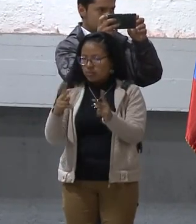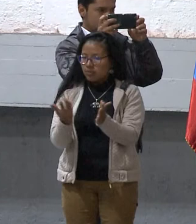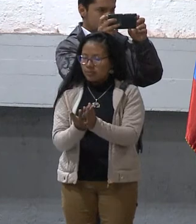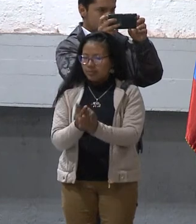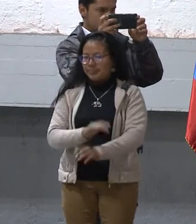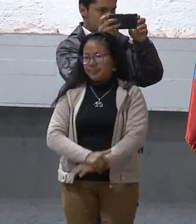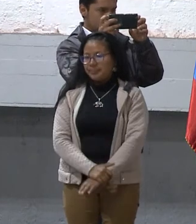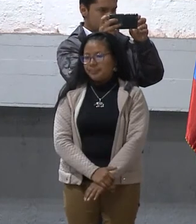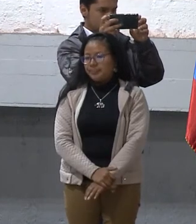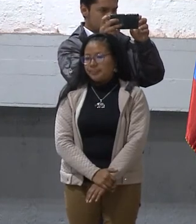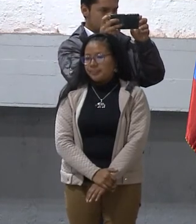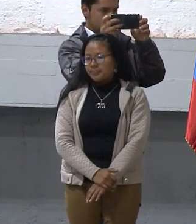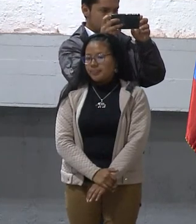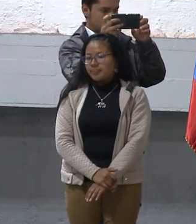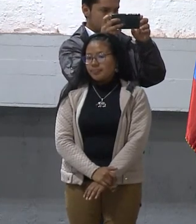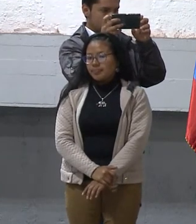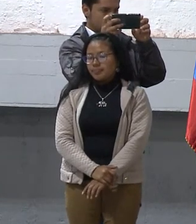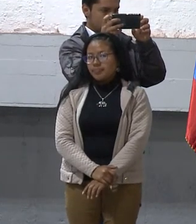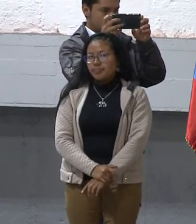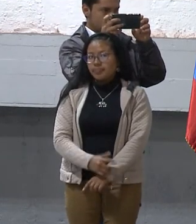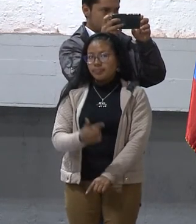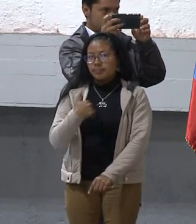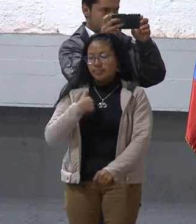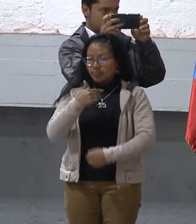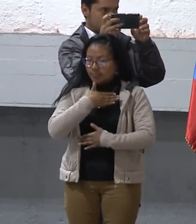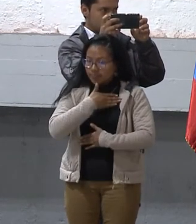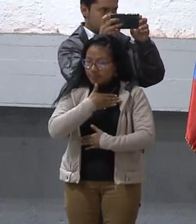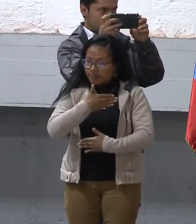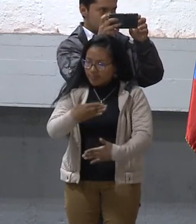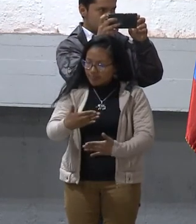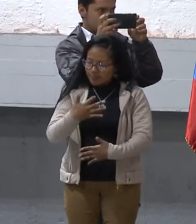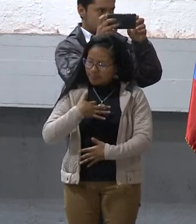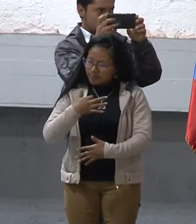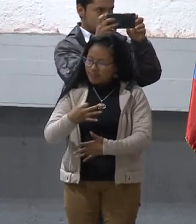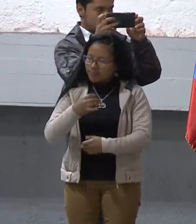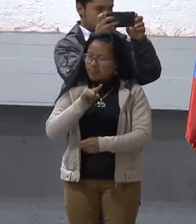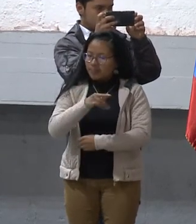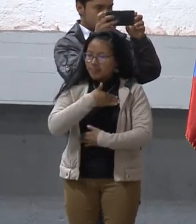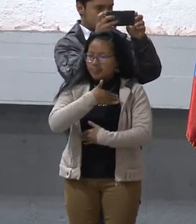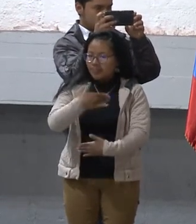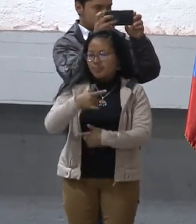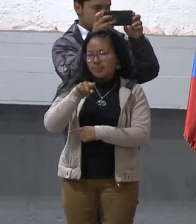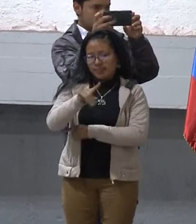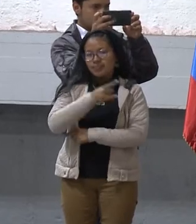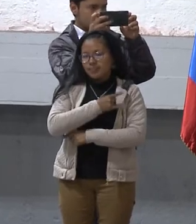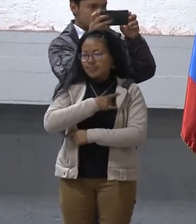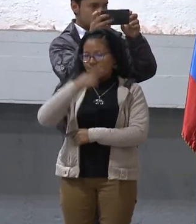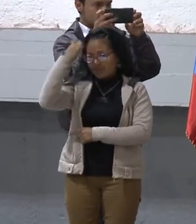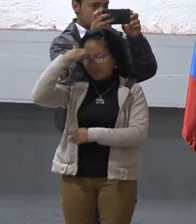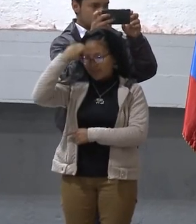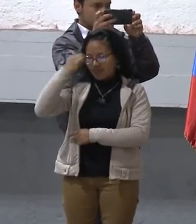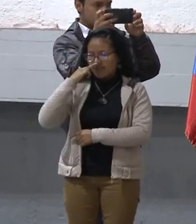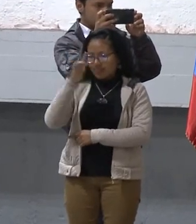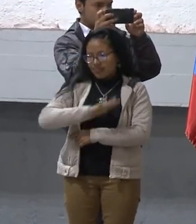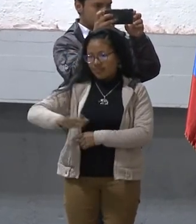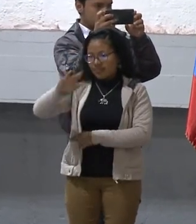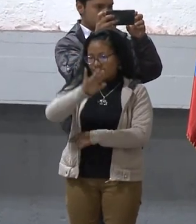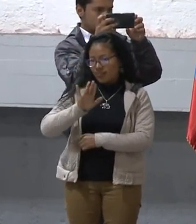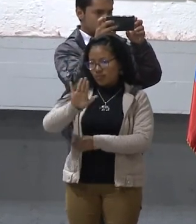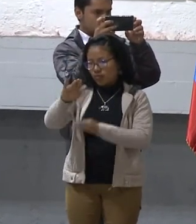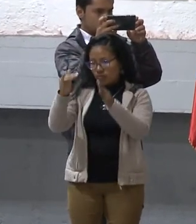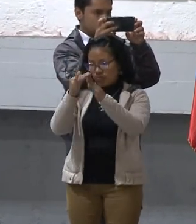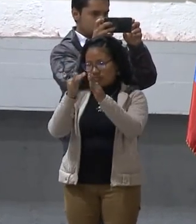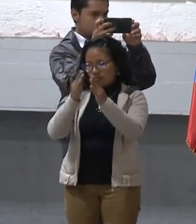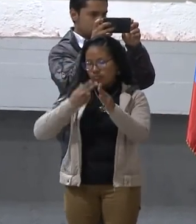entonces para mí es un gran honor darles este saludo bienvenida a la universidad pedagógica nacional a su casa a nuestra